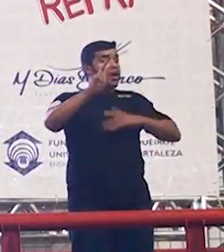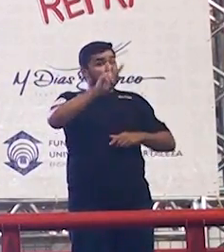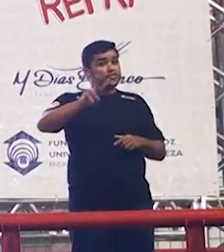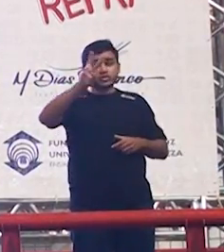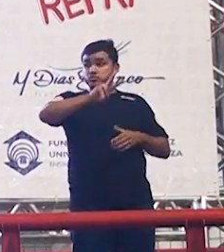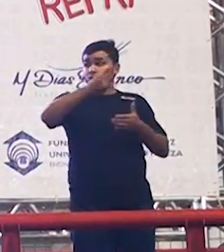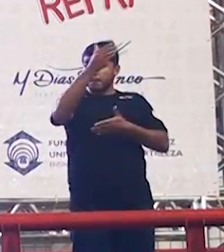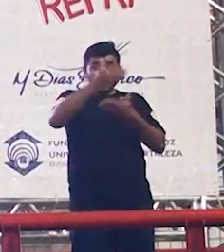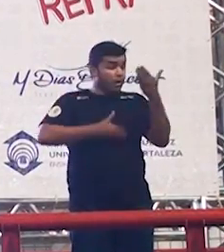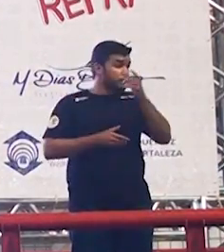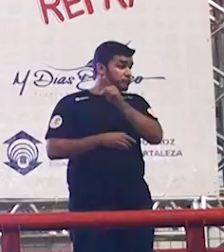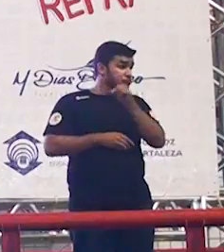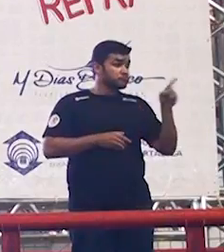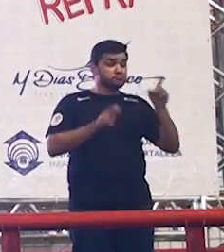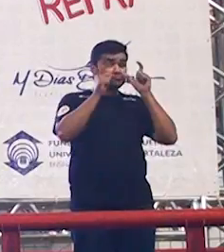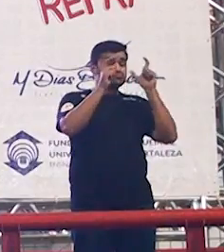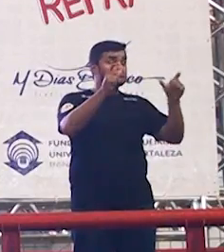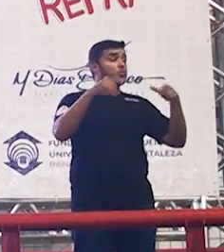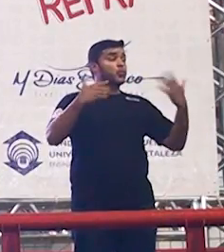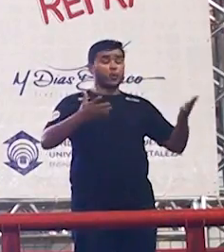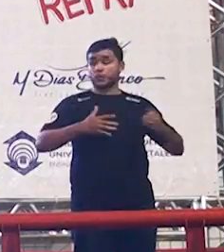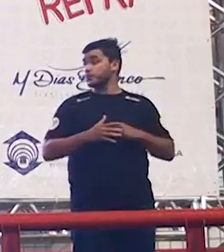prova, o que você tem que bater?